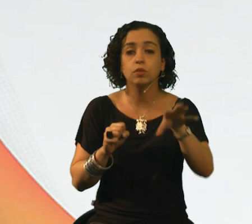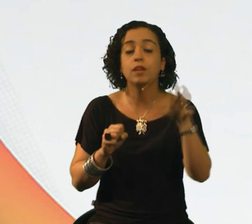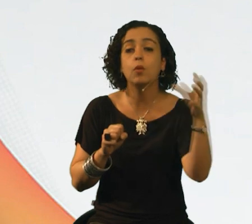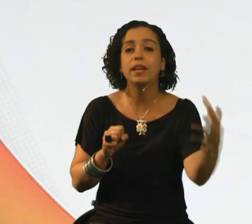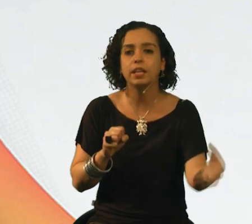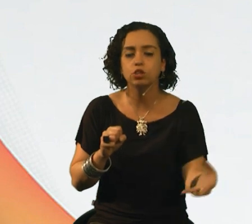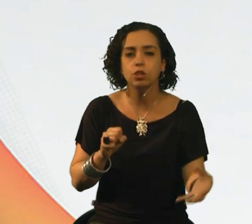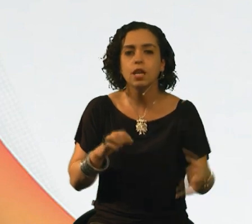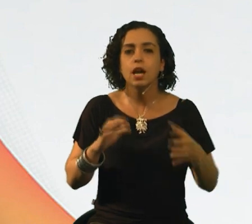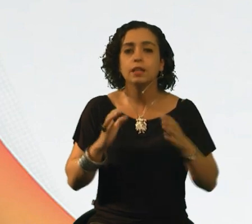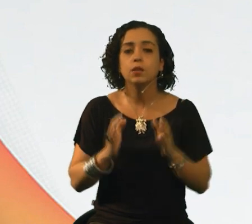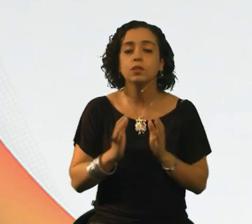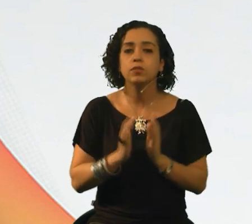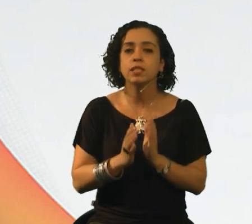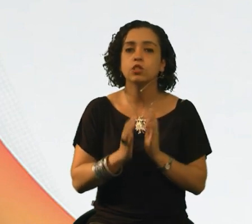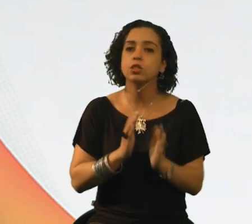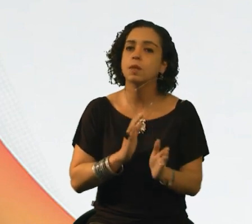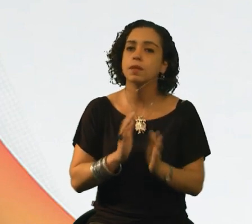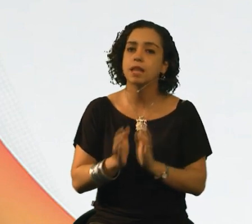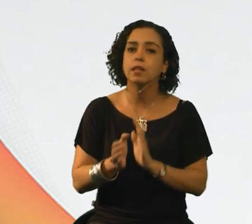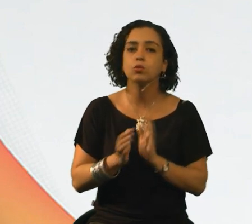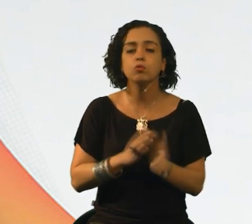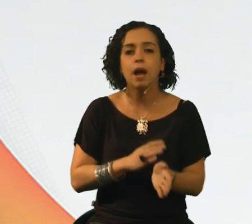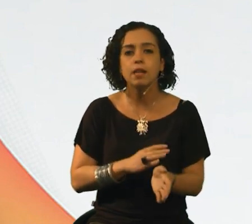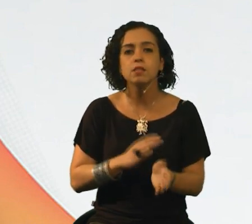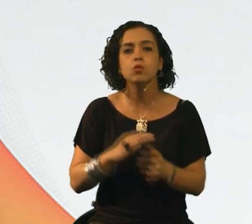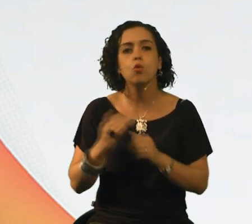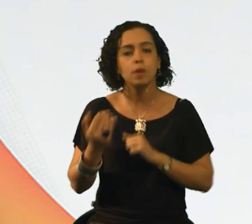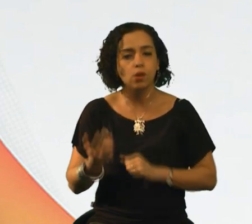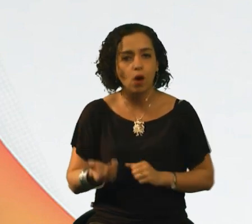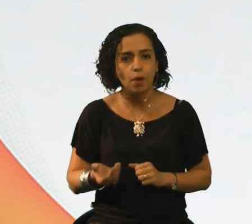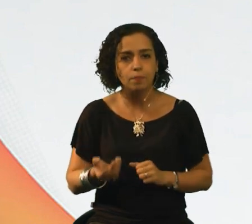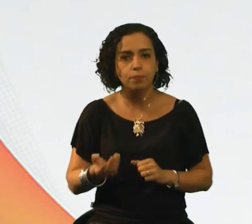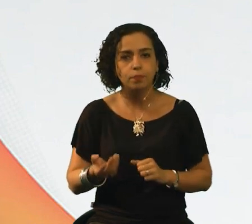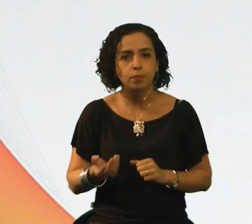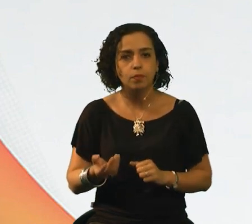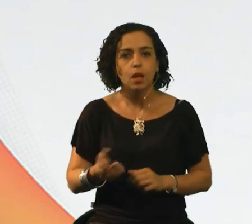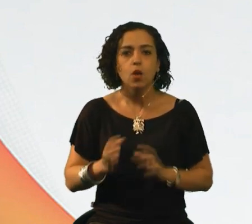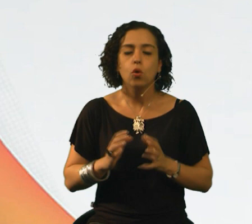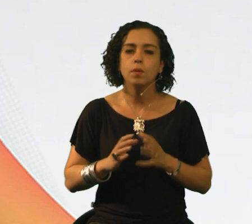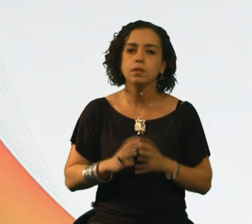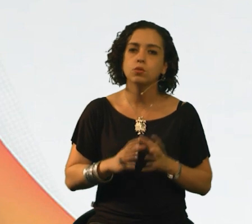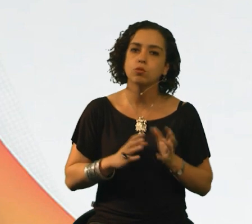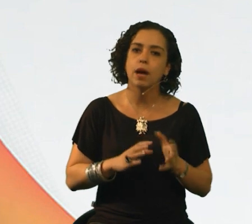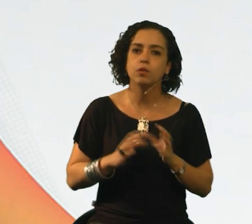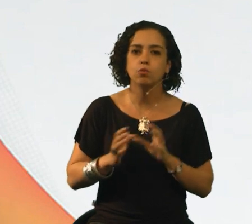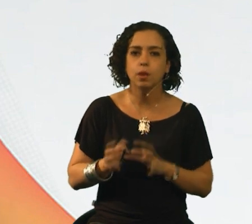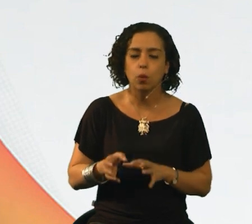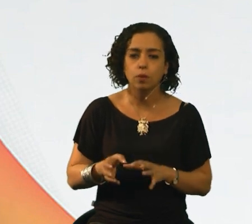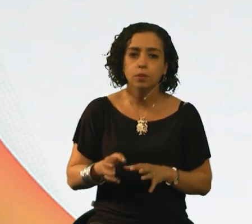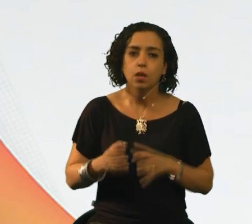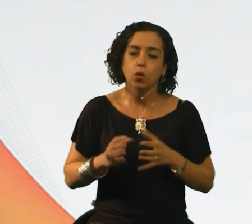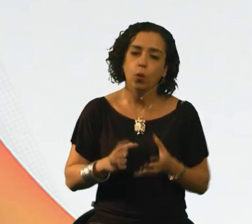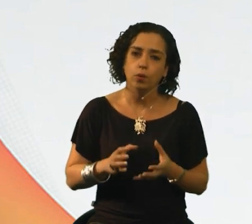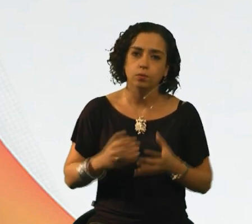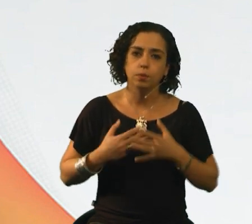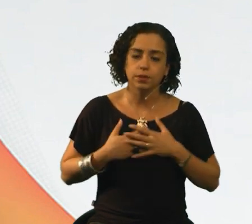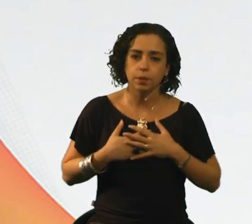não vai ficar coerente. Então, às vezes, a gente tem que pensar que dos males, o menor. Como assim dos males, o menor? Pô, pensa